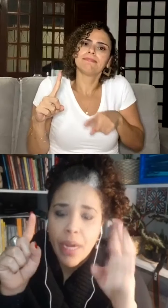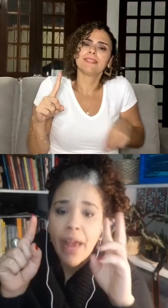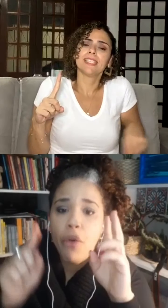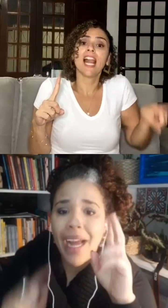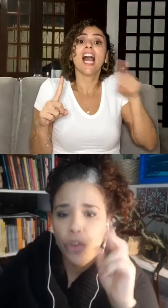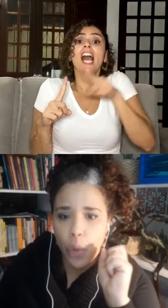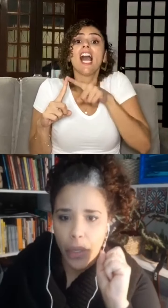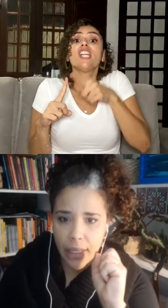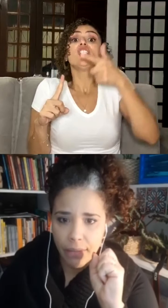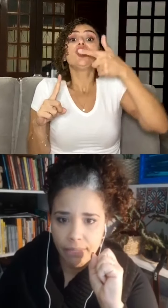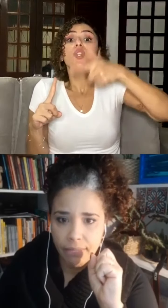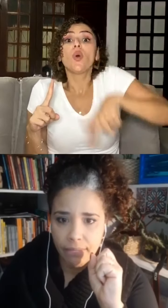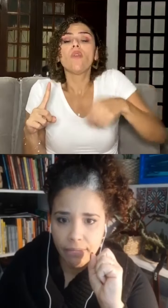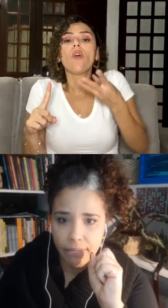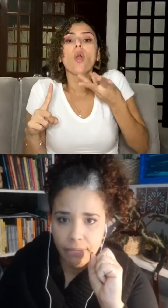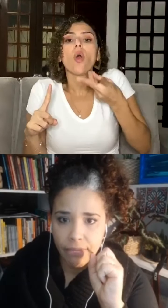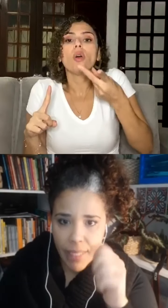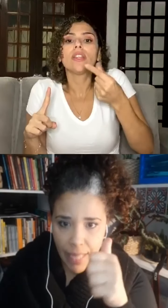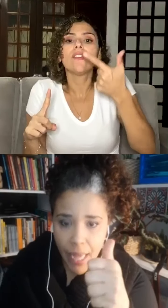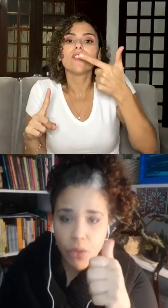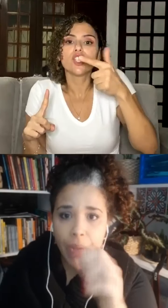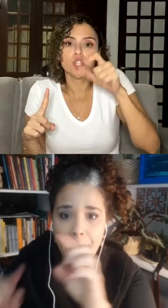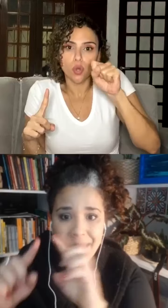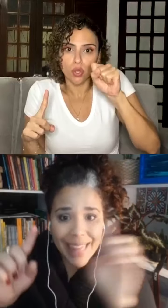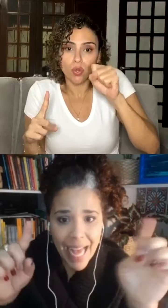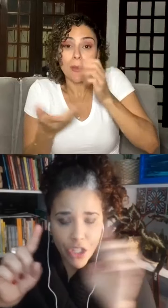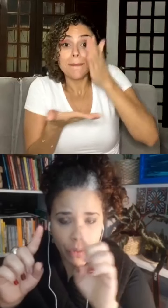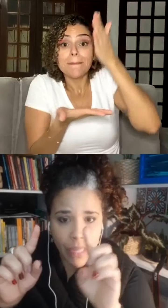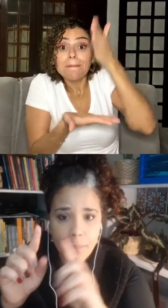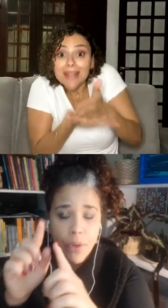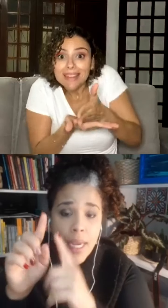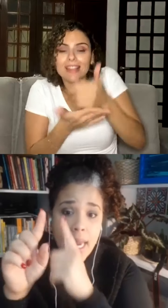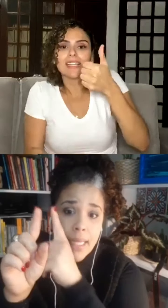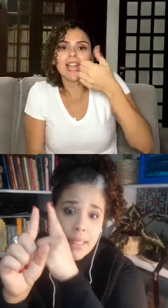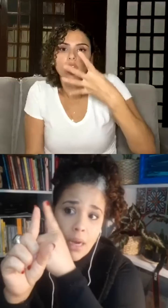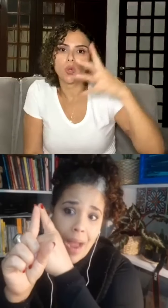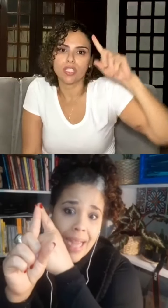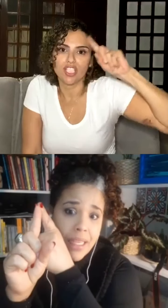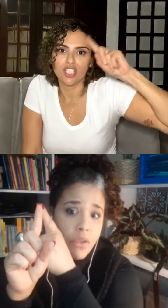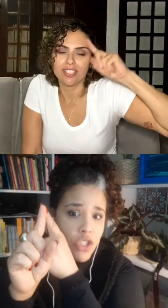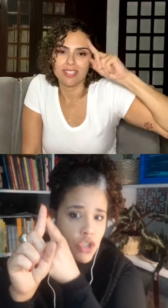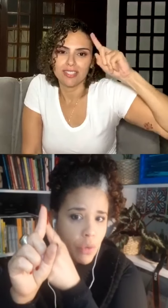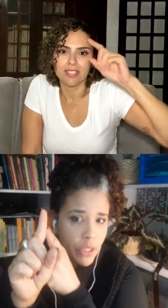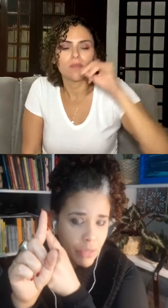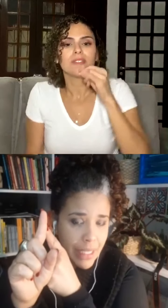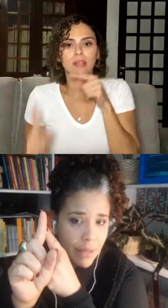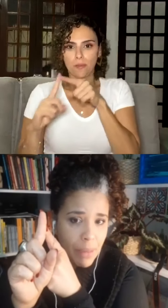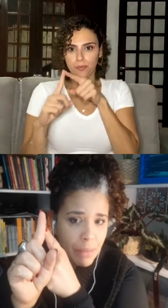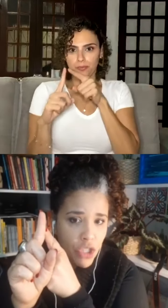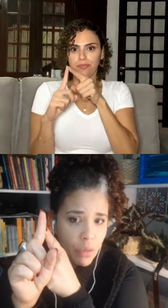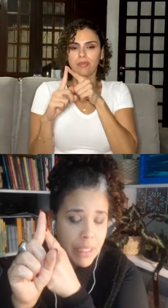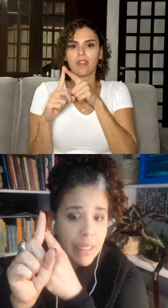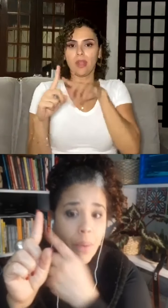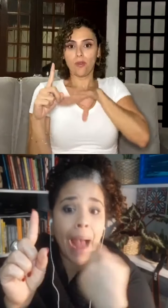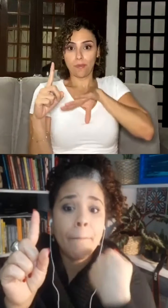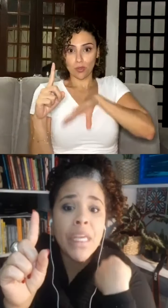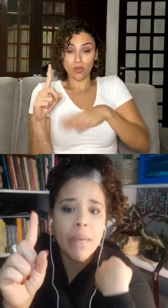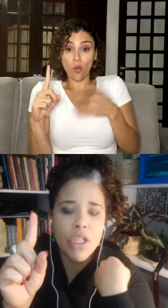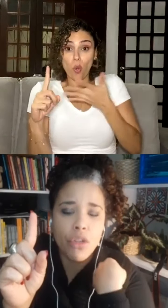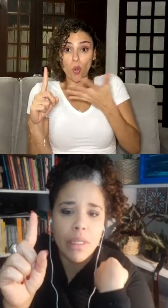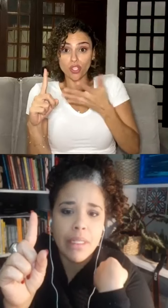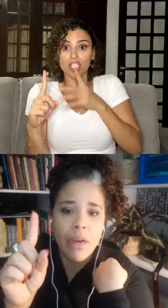é o 14. Certo? A metade do tempo. Então, aqui o 28 desceu a minha menstruação. A